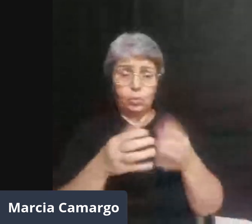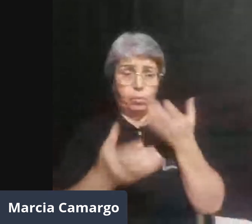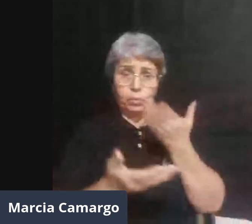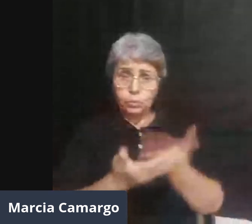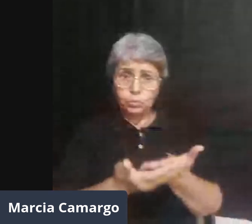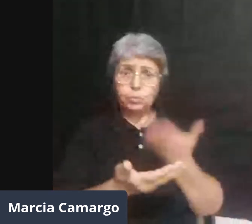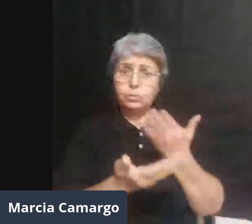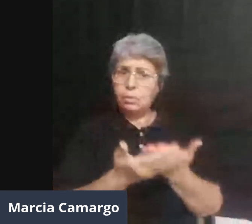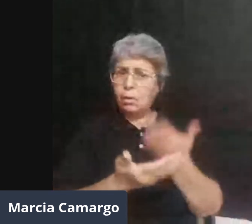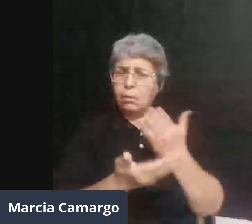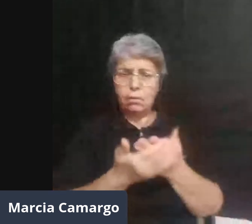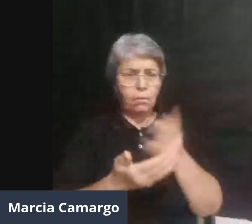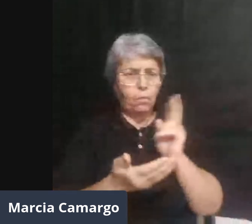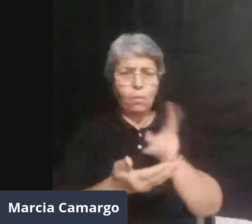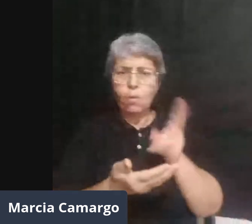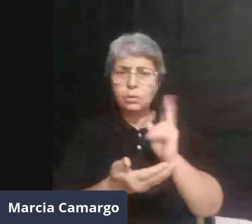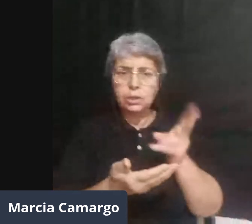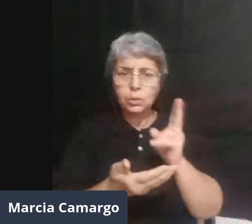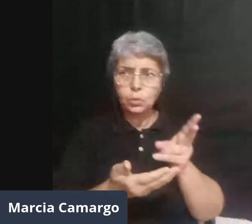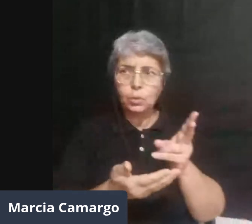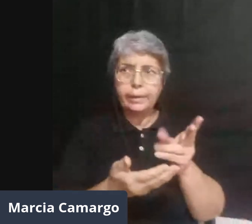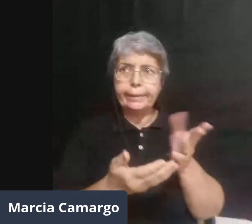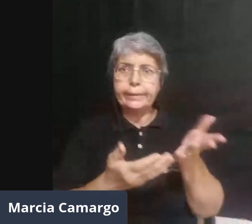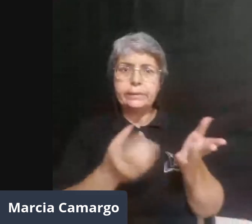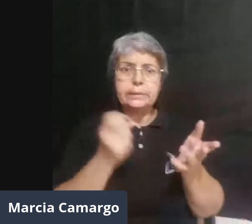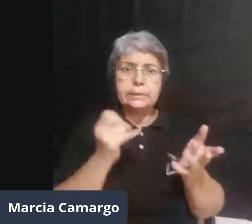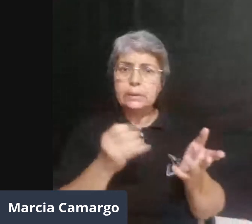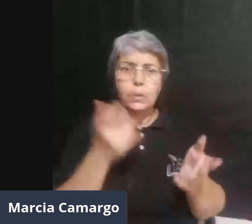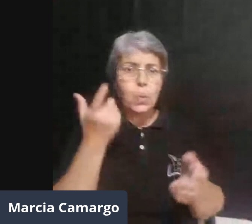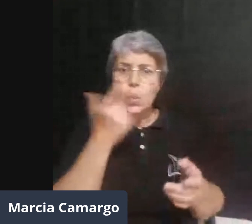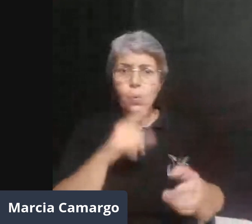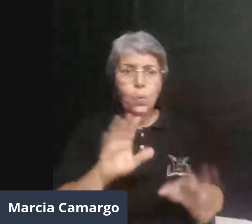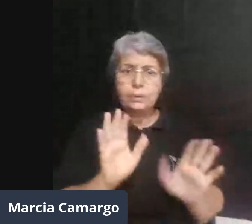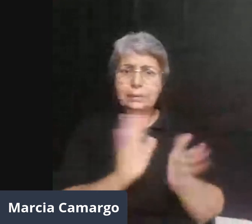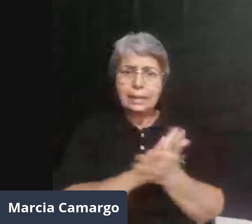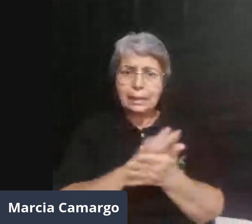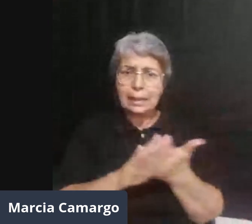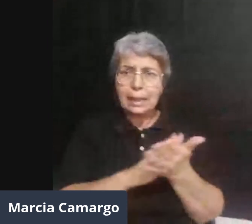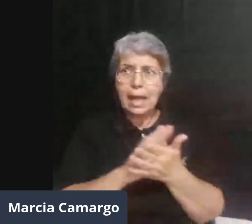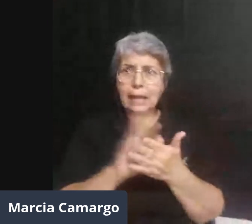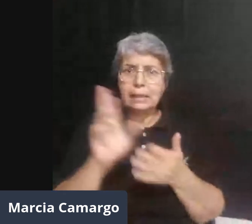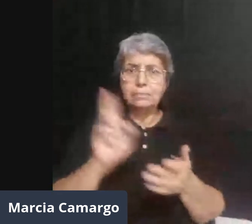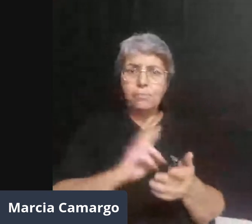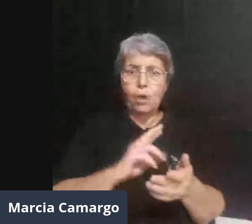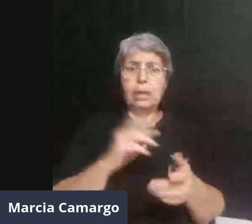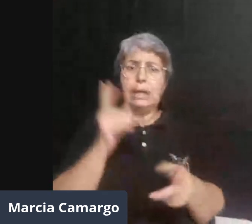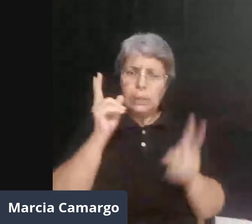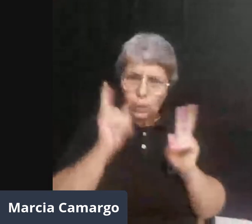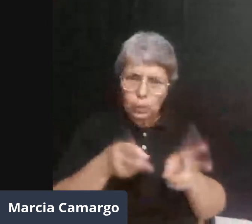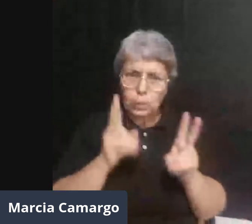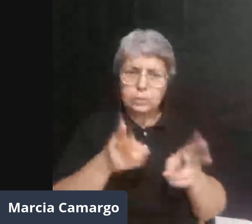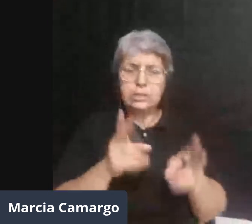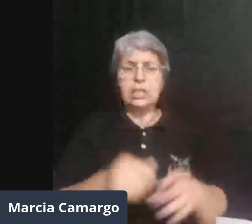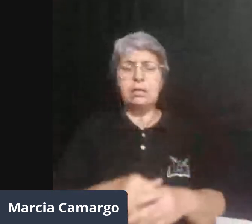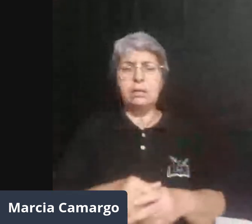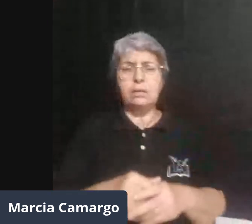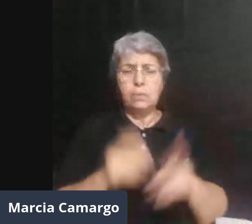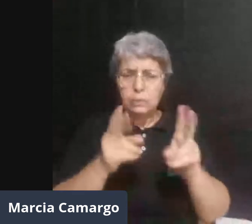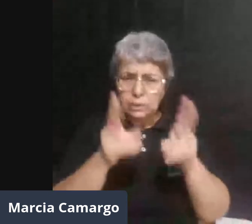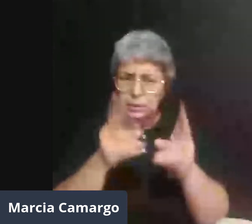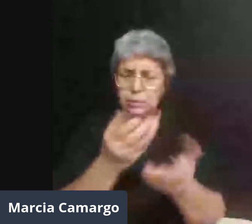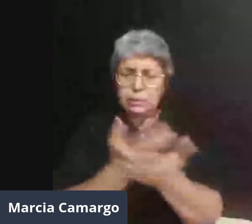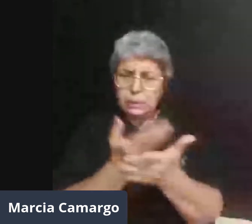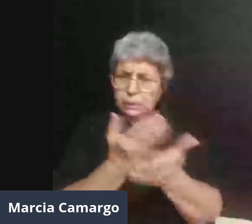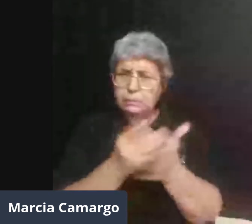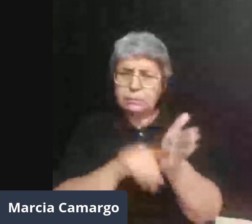nenhuma conclusão. Quero dizer que o trabalho de Ellen White como mensageira do Senhor foi essencial para determinar